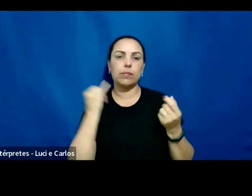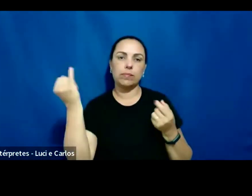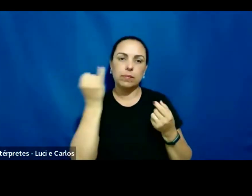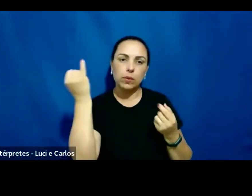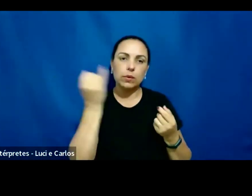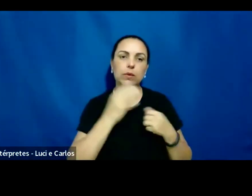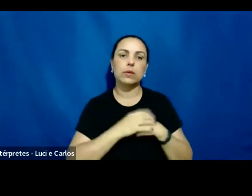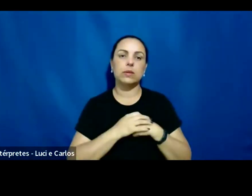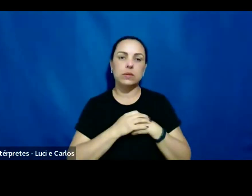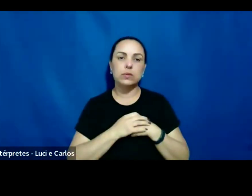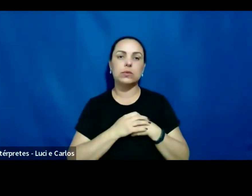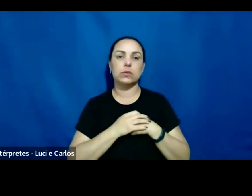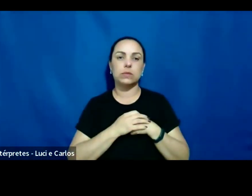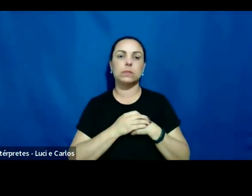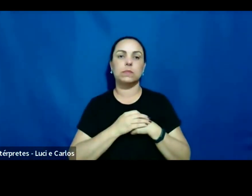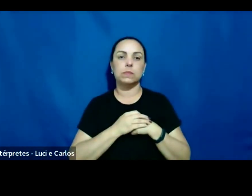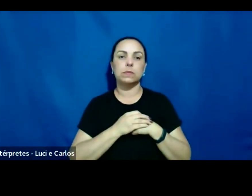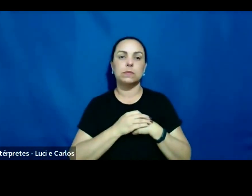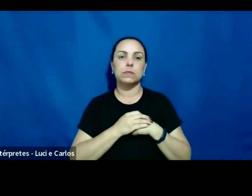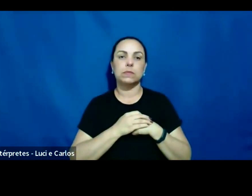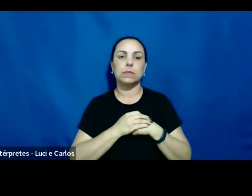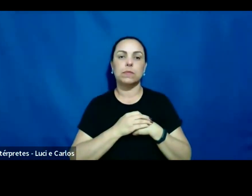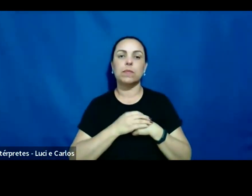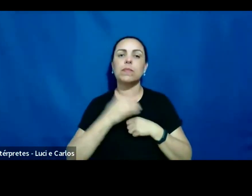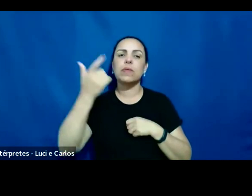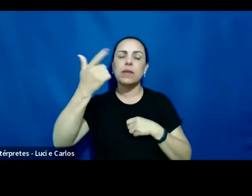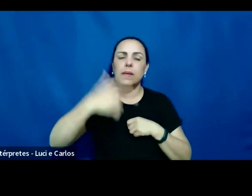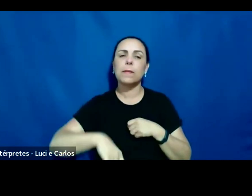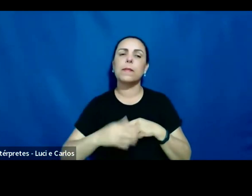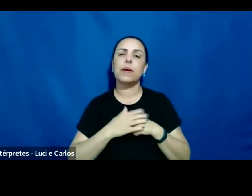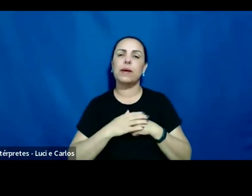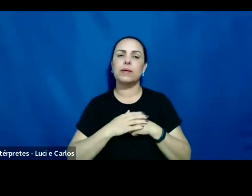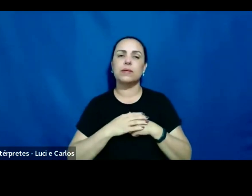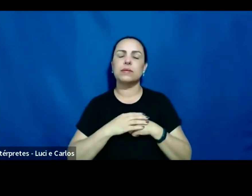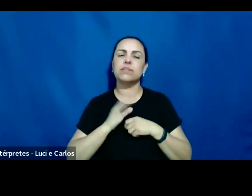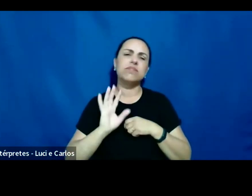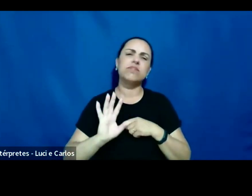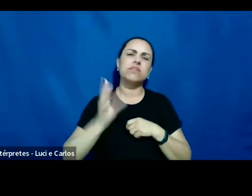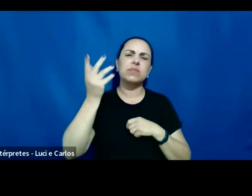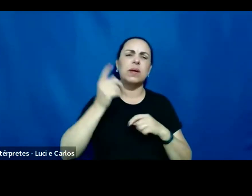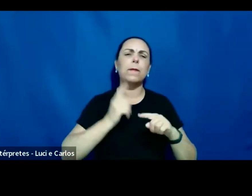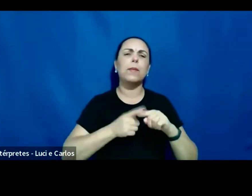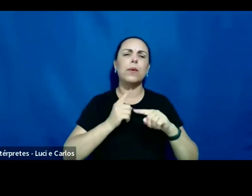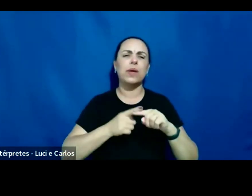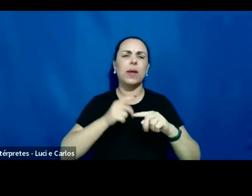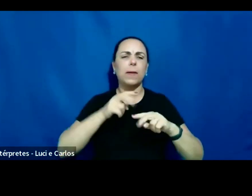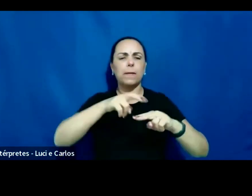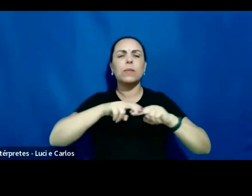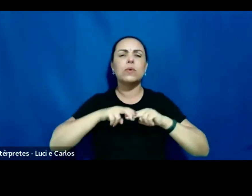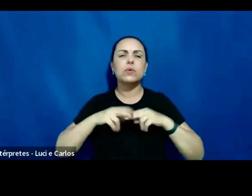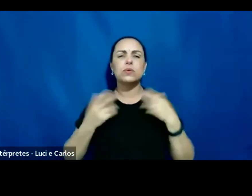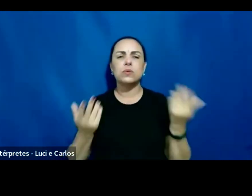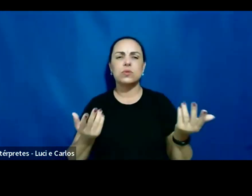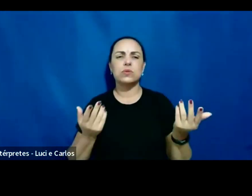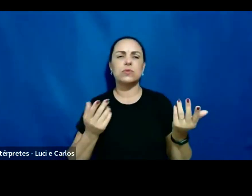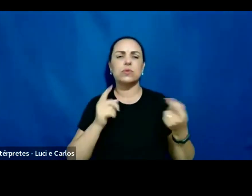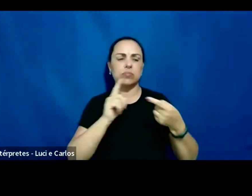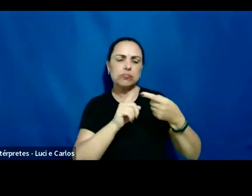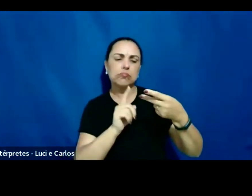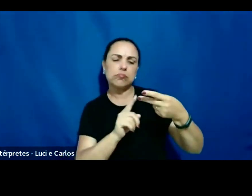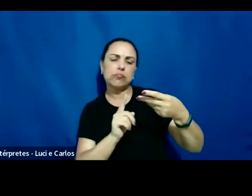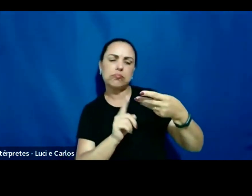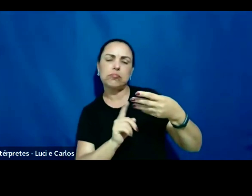de sinais, ok? Mike, mas e as causas? Antes de você falar